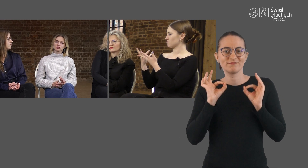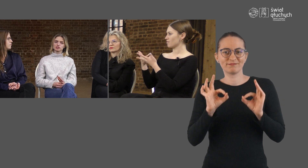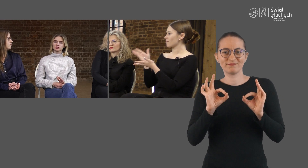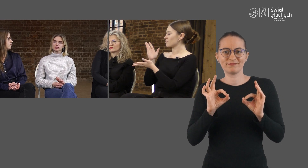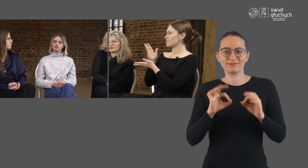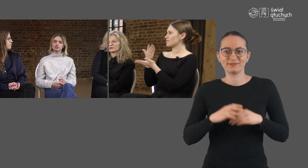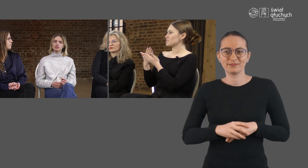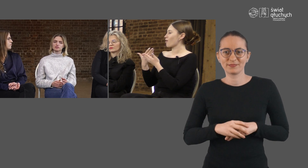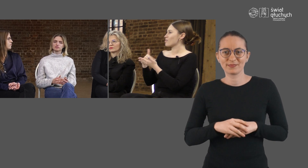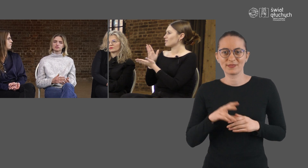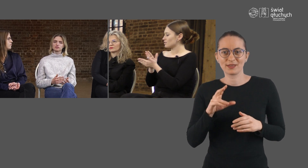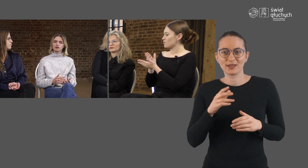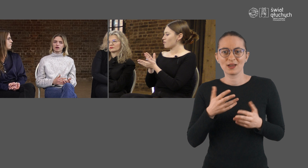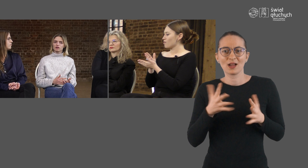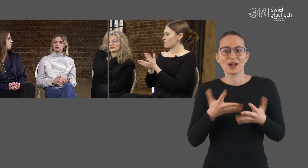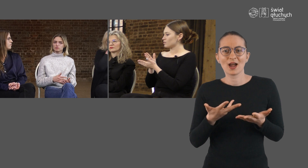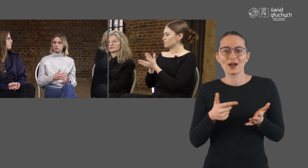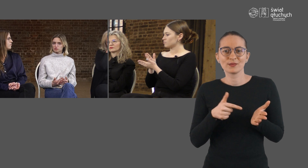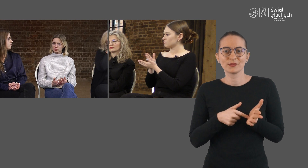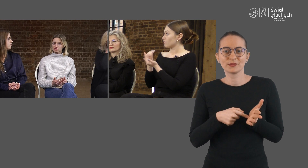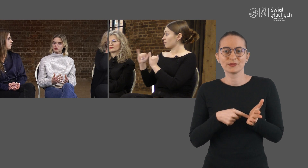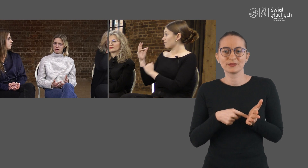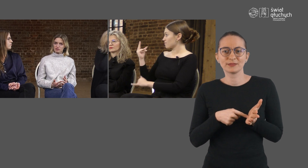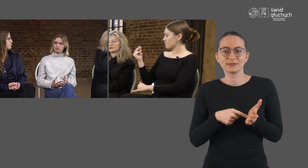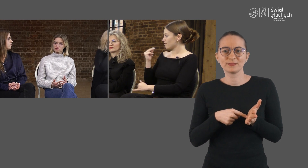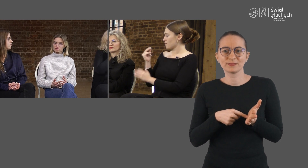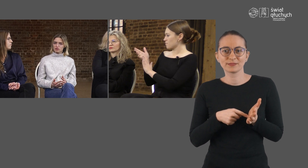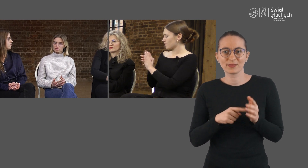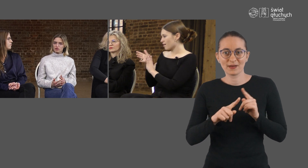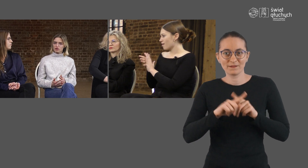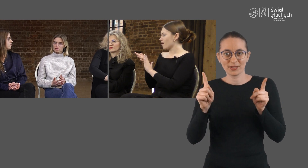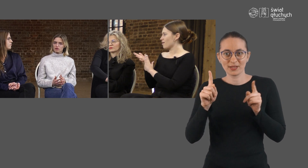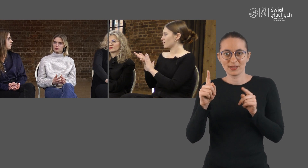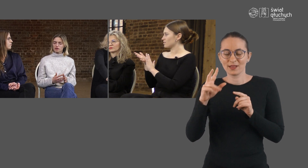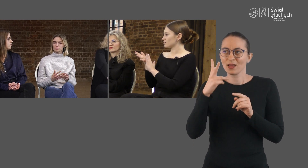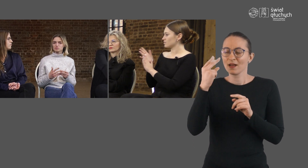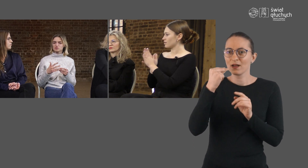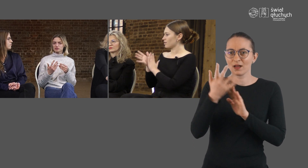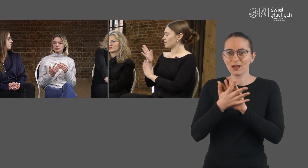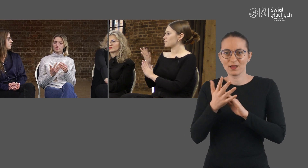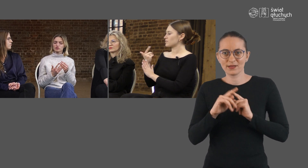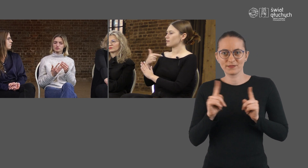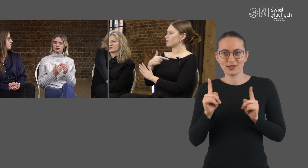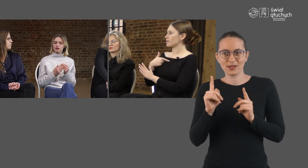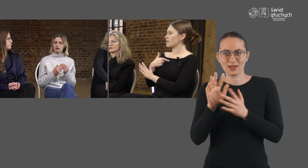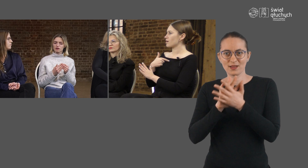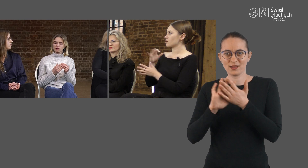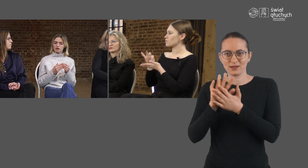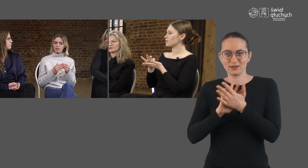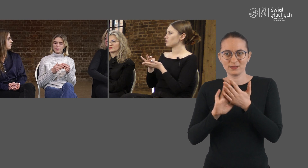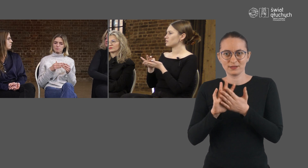tylko jednocześnie zazwyczaj inni do mnie mówili i mykali, bo jakby ja mam coś takiego,